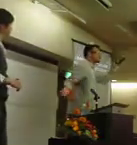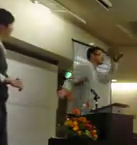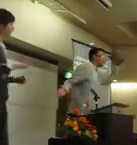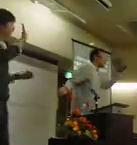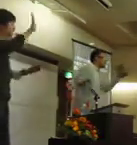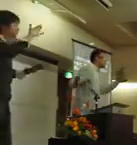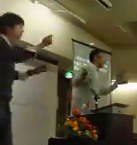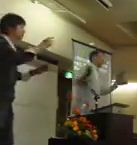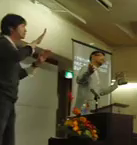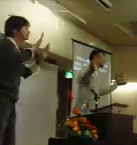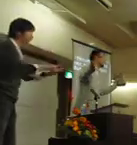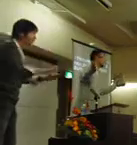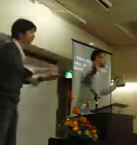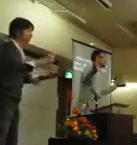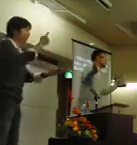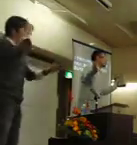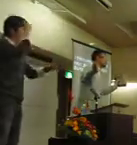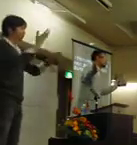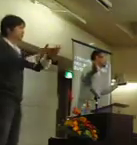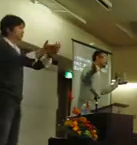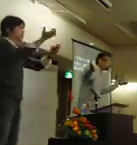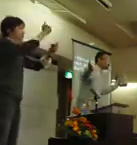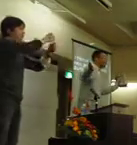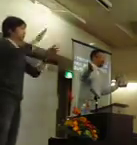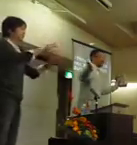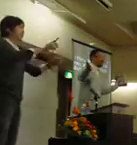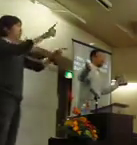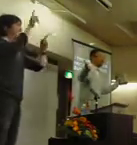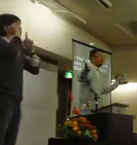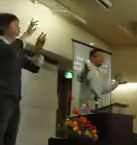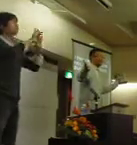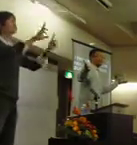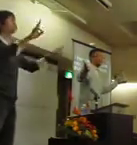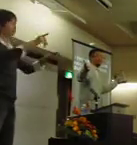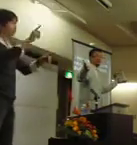しかし今あるんです。健常者です。